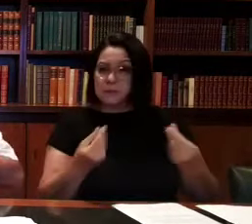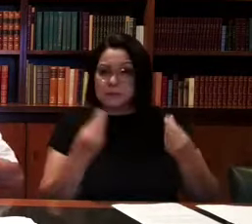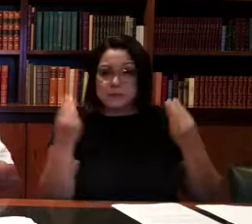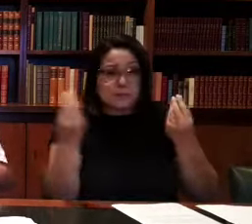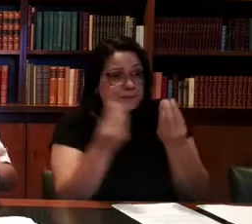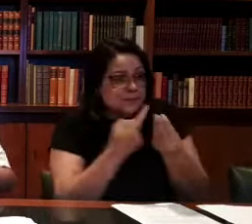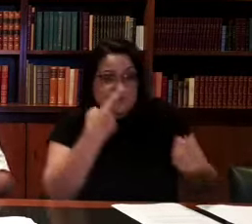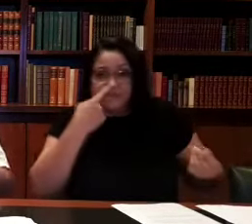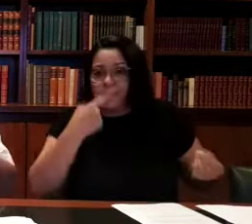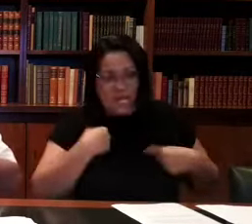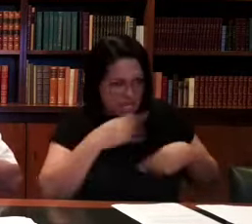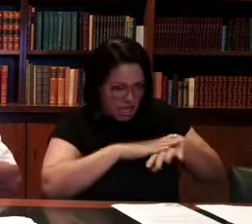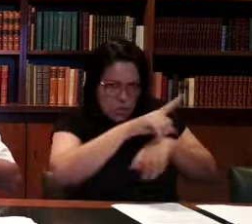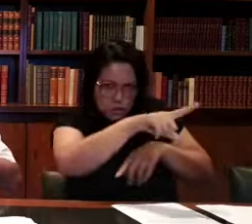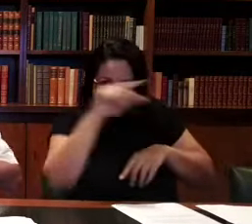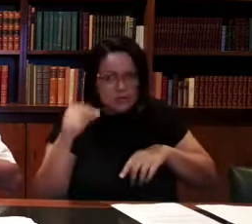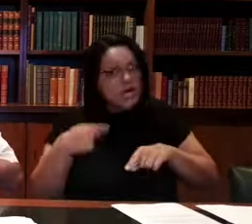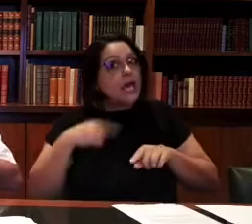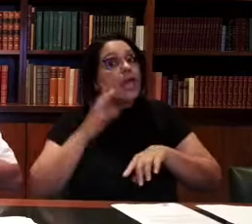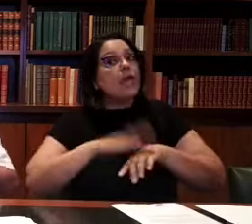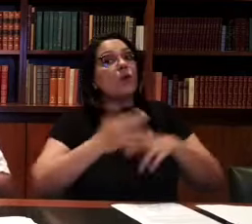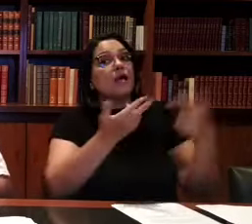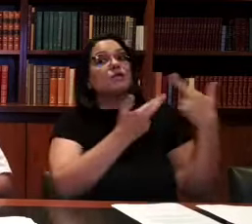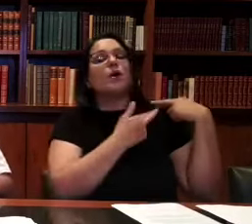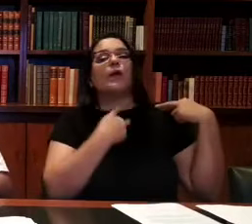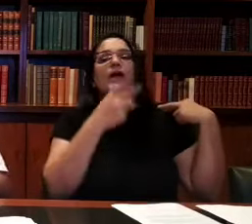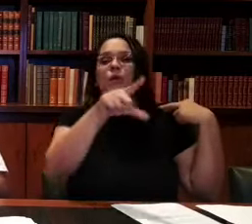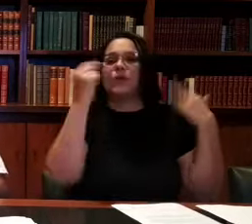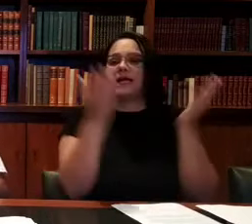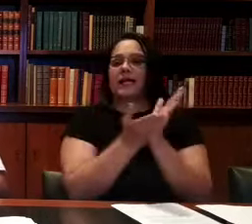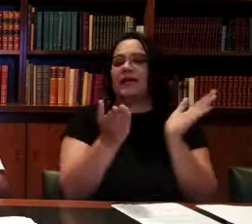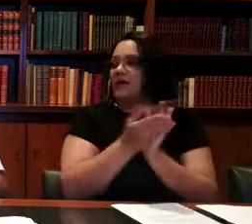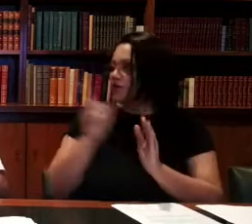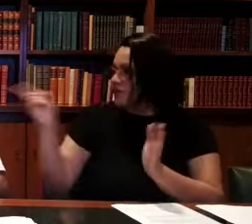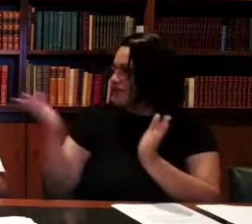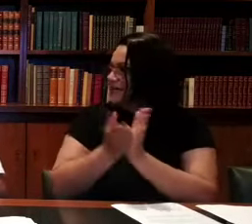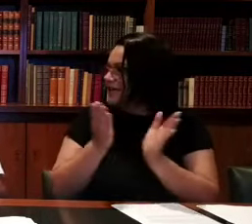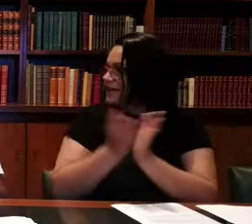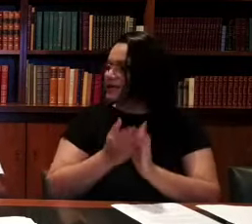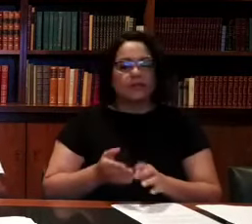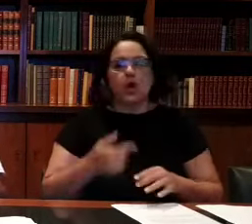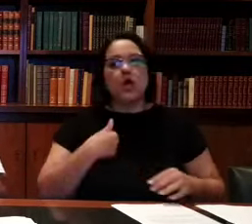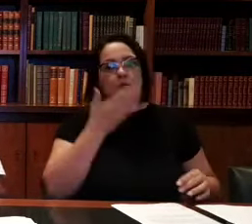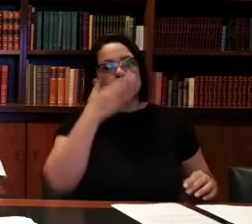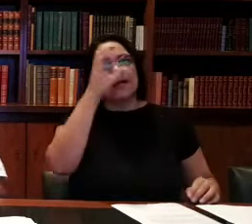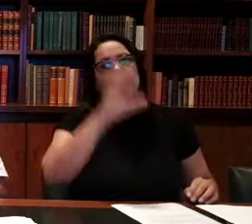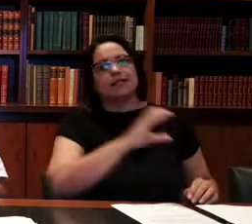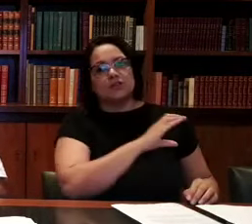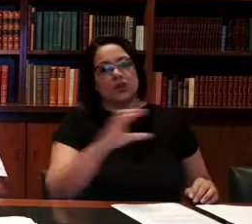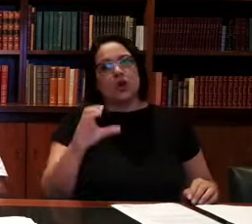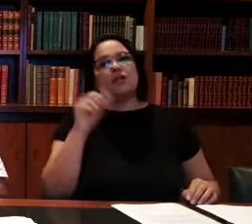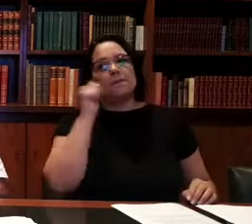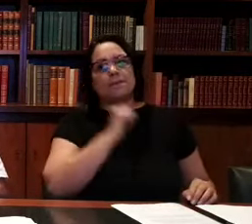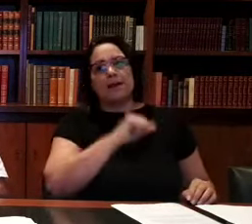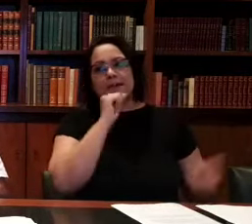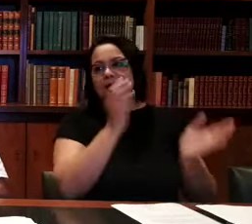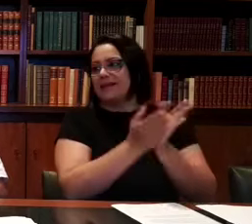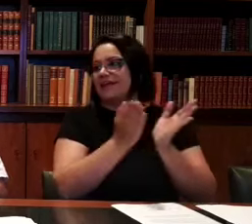não conheceu eu não foi o meu compromisso é com um Evangélico da confiança evangélica deixa católico você quer definir de